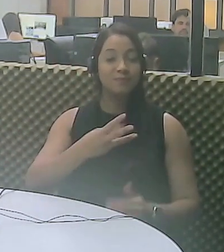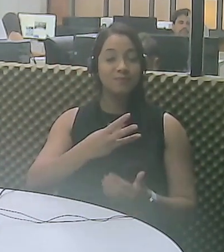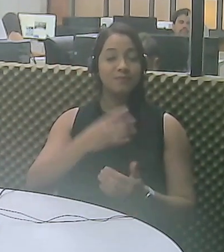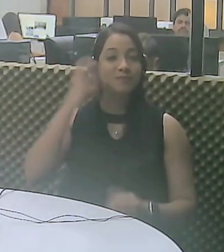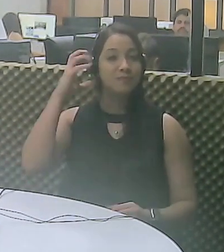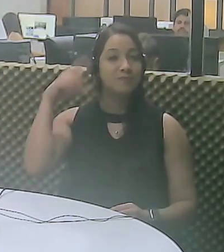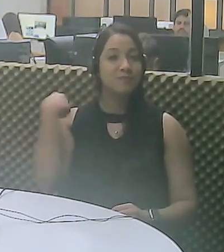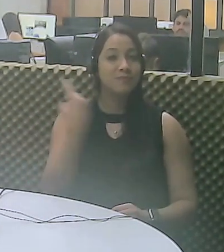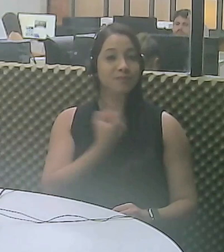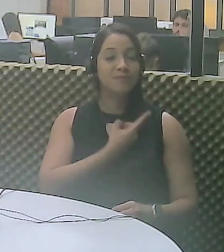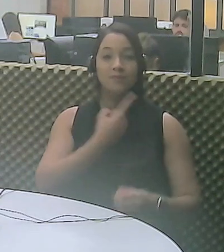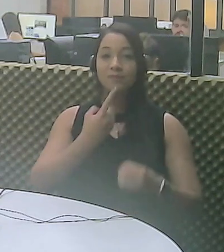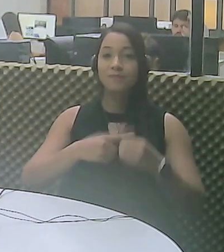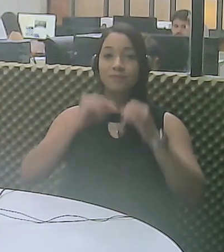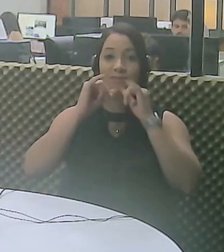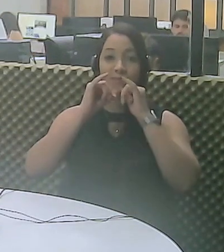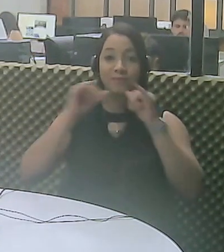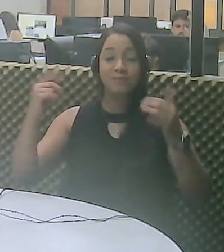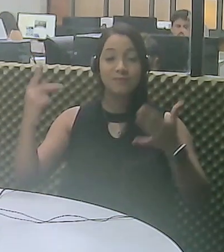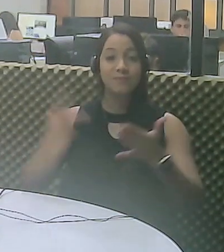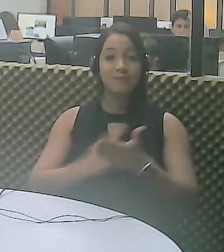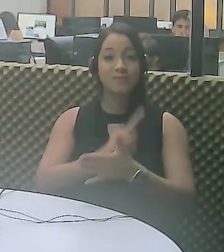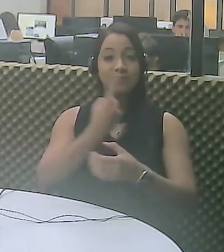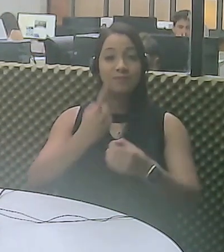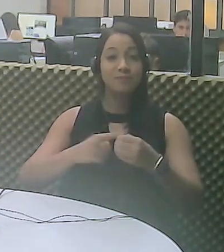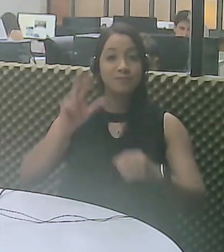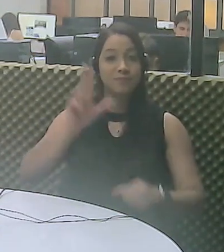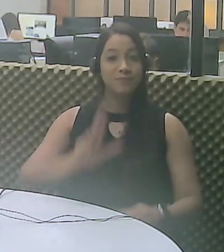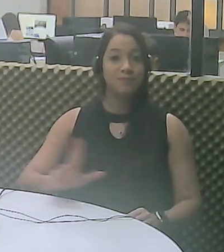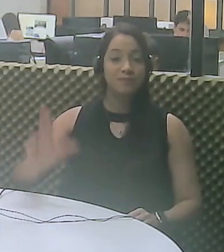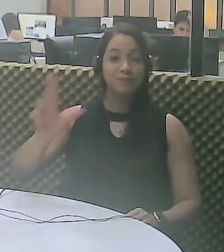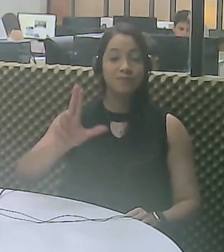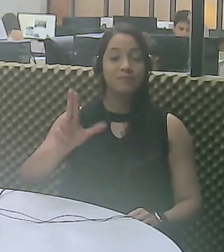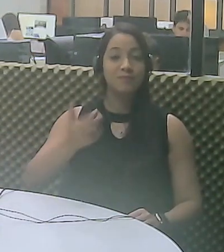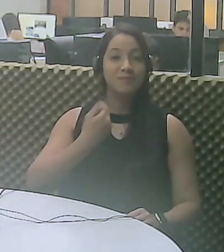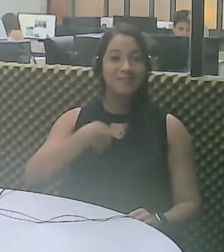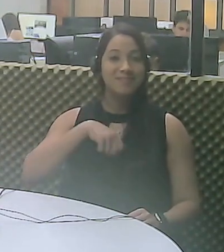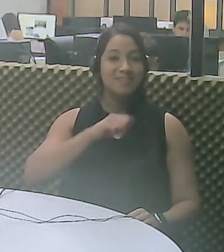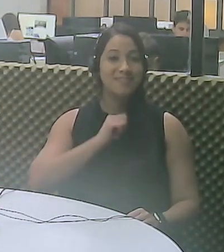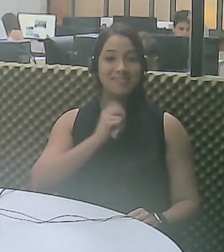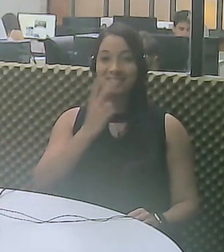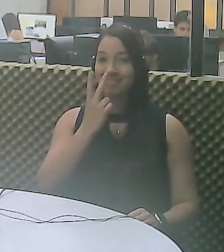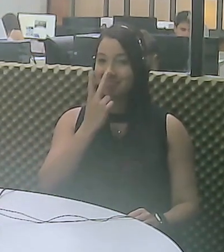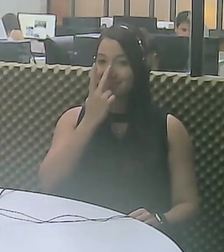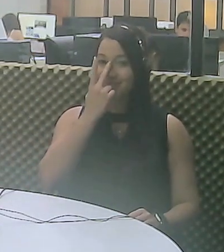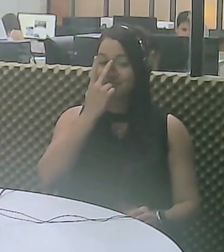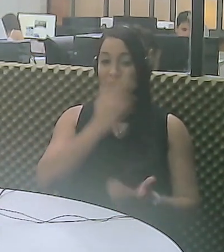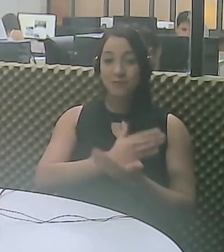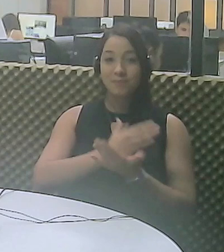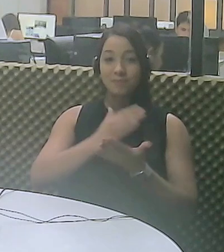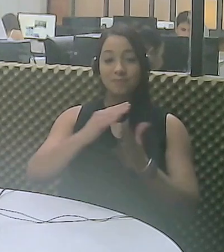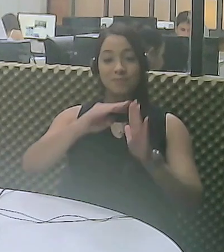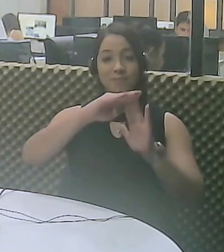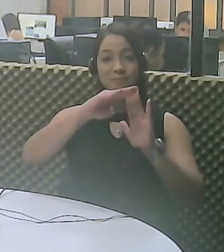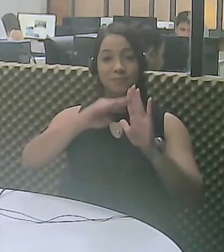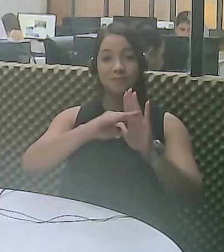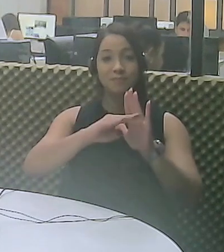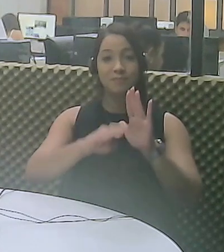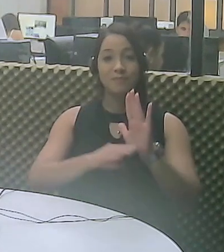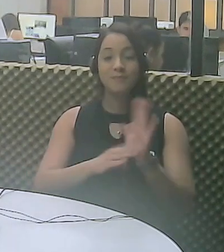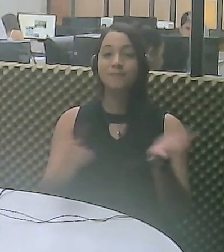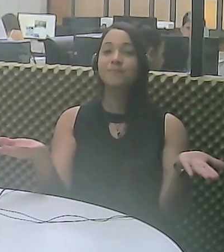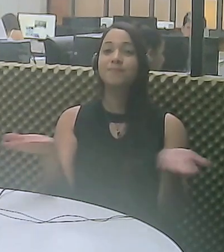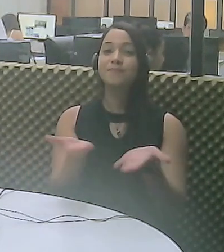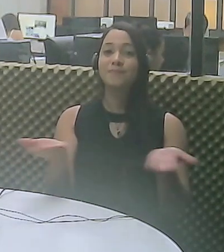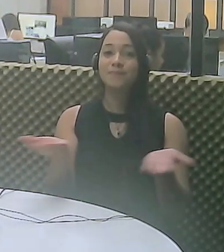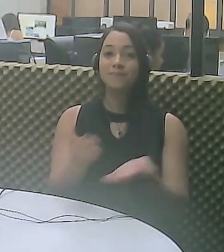ar a Rádio Nossa Cidade com um boletim de notícias sobre o que de fato acontece em Uberlândia. Eu sou Vanessa Gianotti e começamos com os destaques da